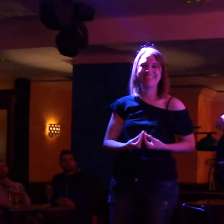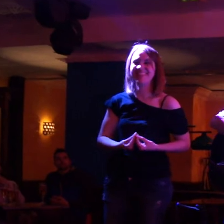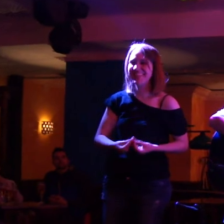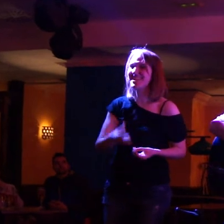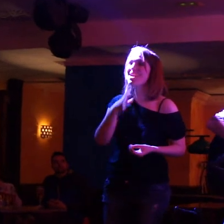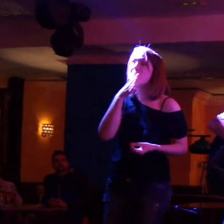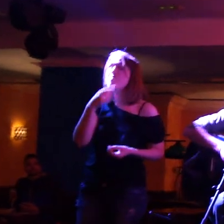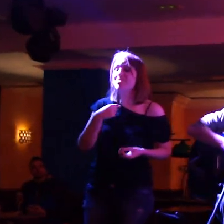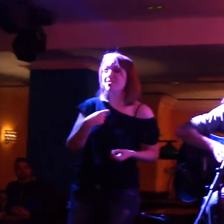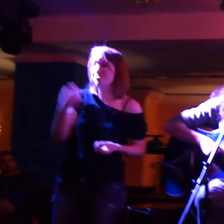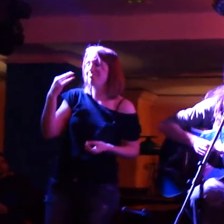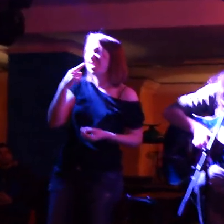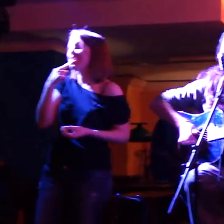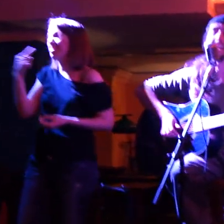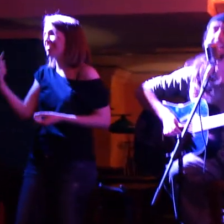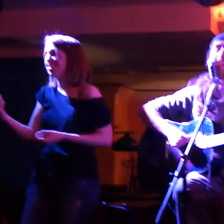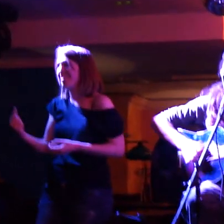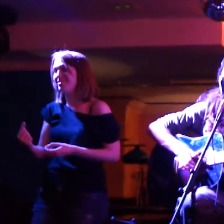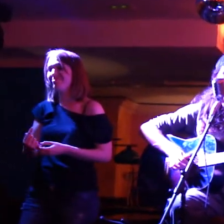porque le dije que